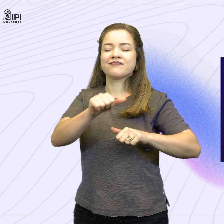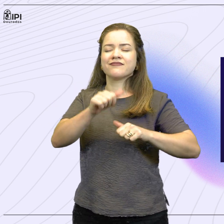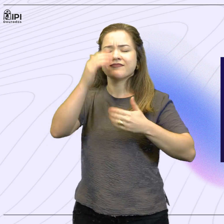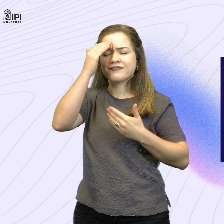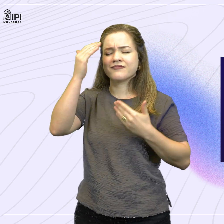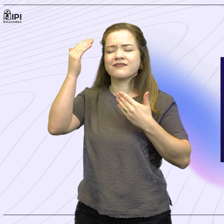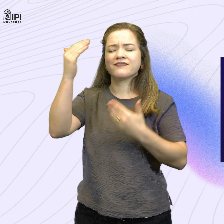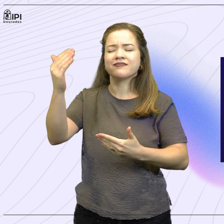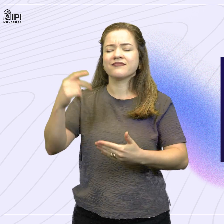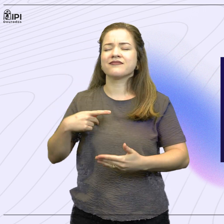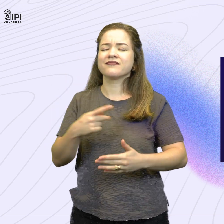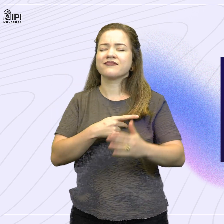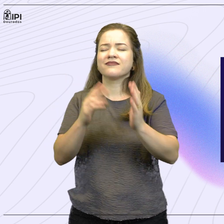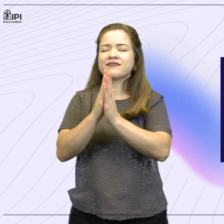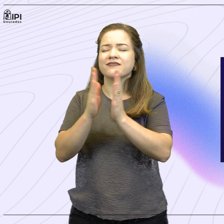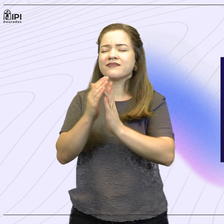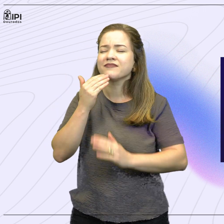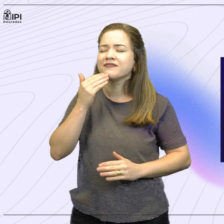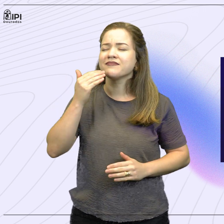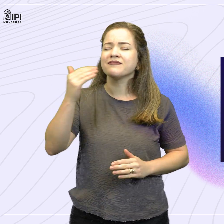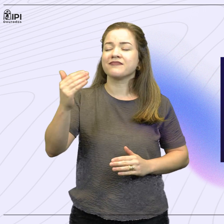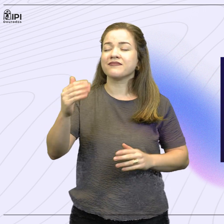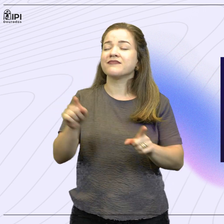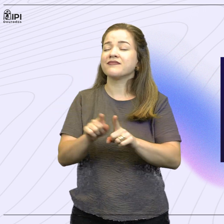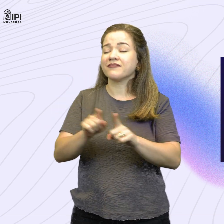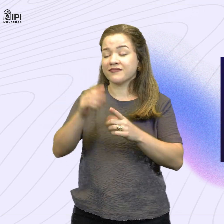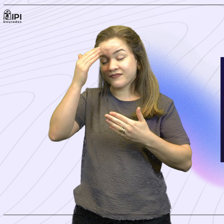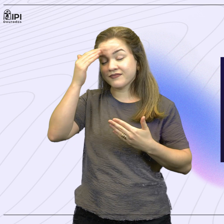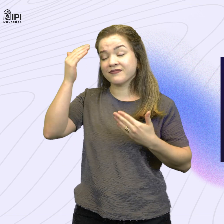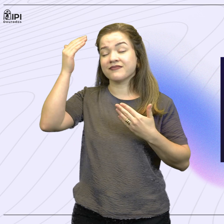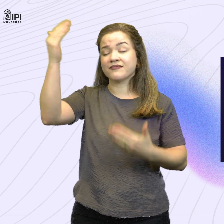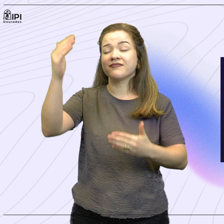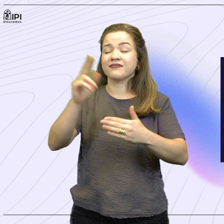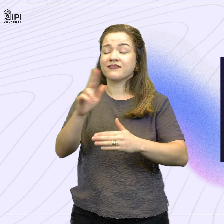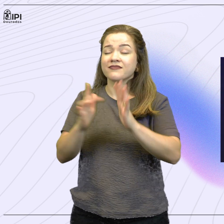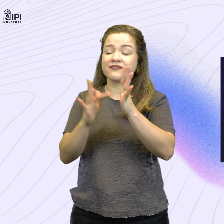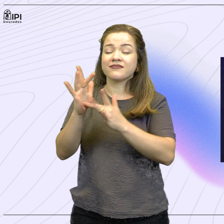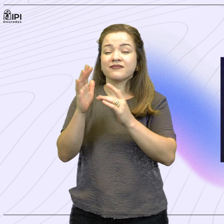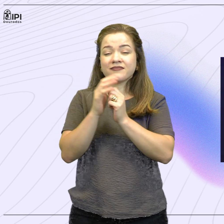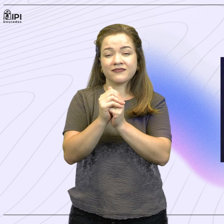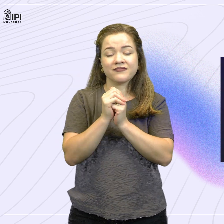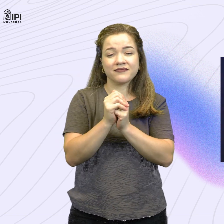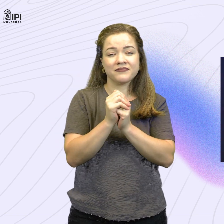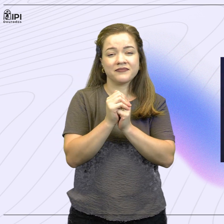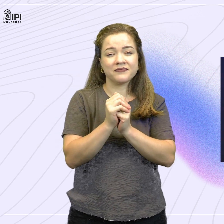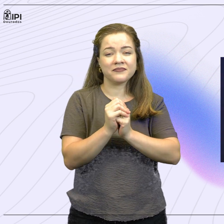é o que nós oramos, é o que nós pedimos agora, mas já agradecidos em Cristo Jesus. Amém.